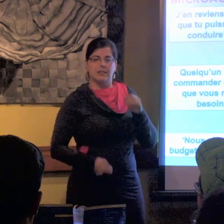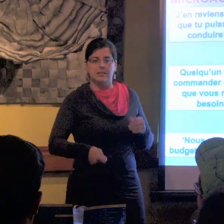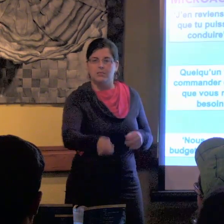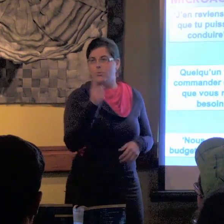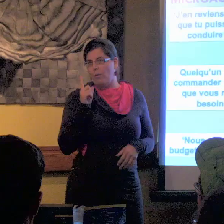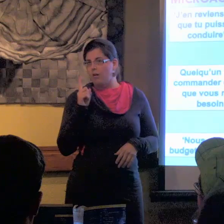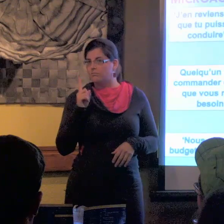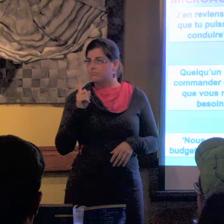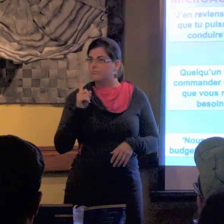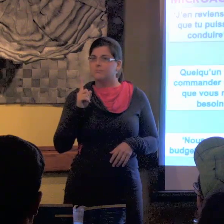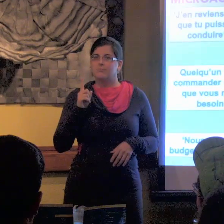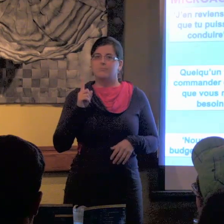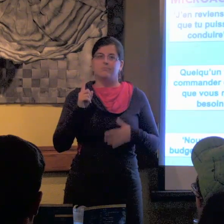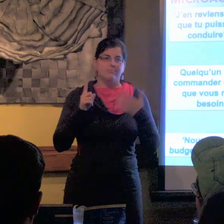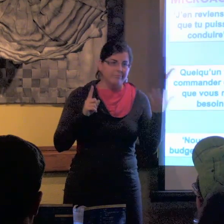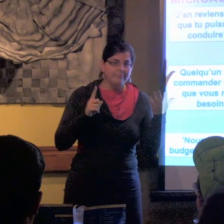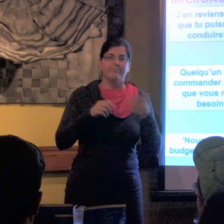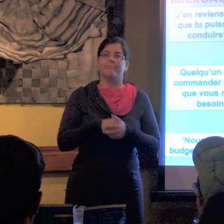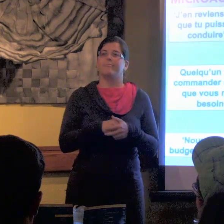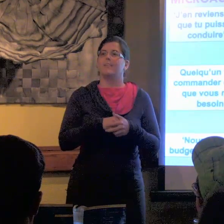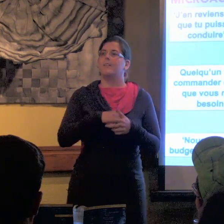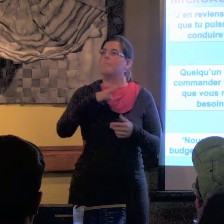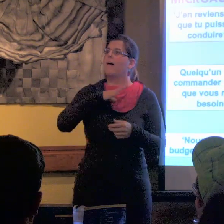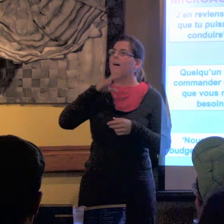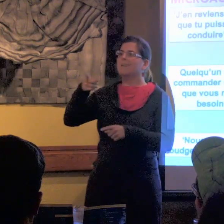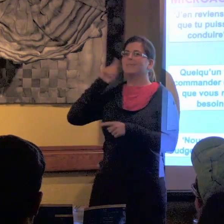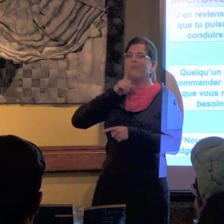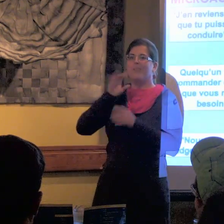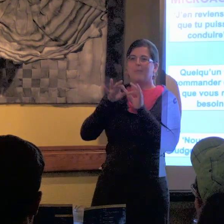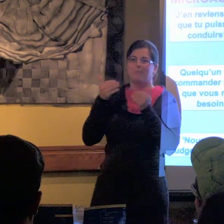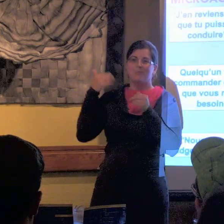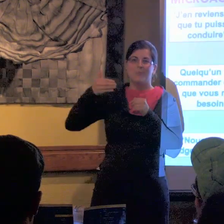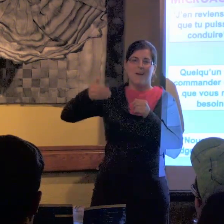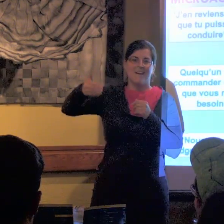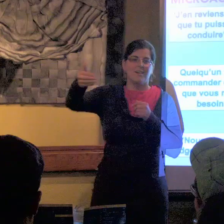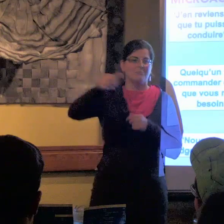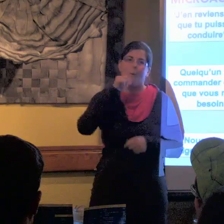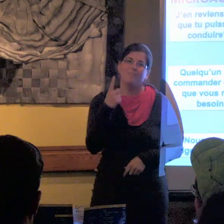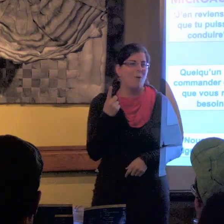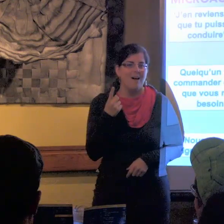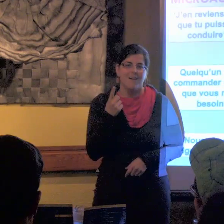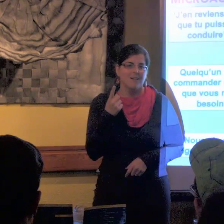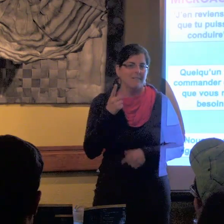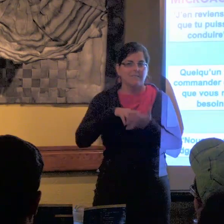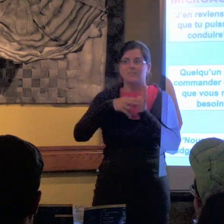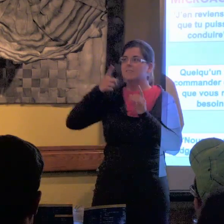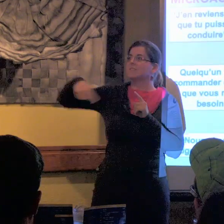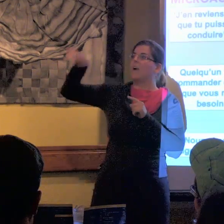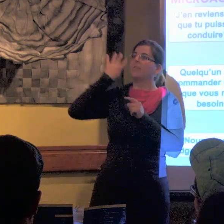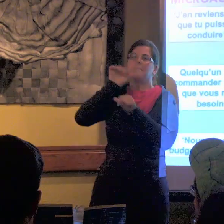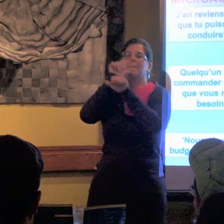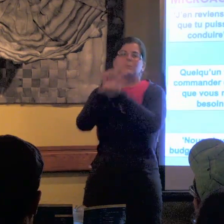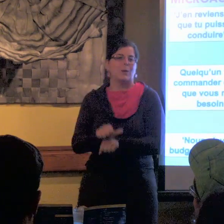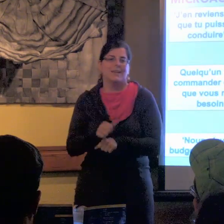sont assez simples, sont des fois plus simples parce qu'ils nécessitent qu'un seul investissement, c'est-à-dire une rampe d'accès, des choses comme ça, alors qu'un interprète, c'est pas une